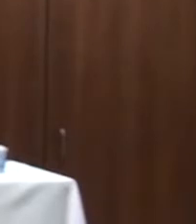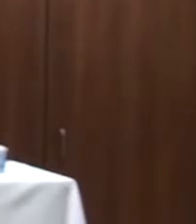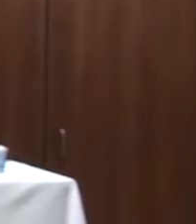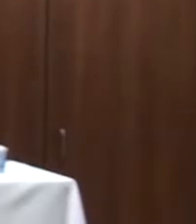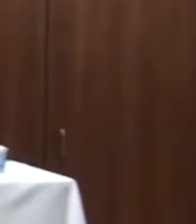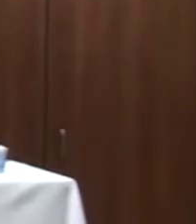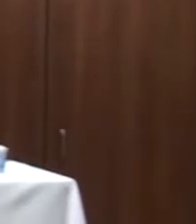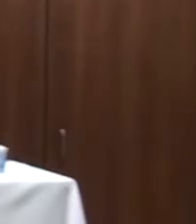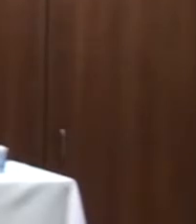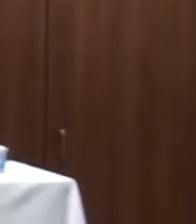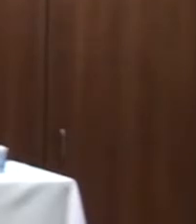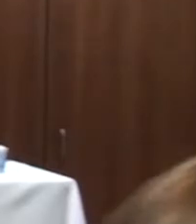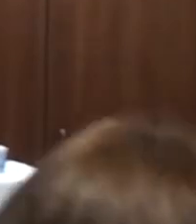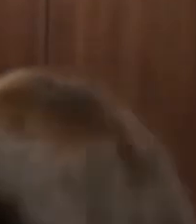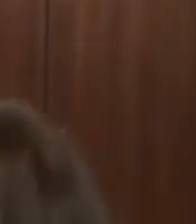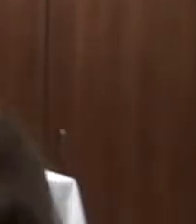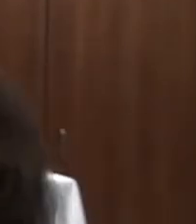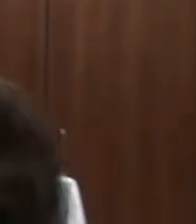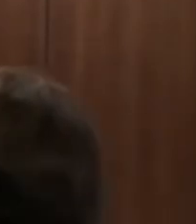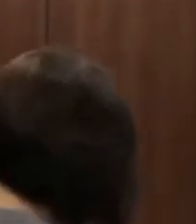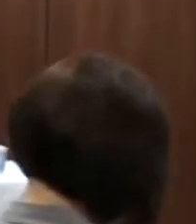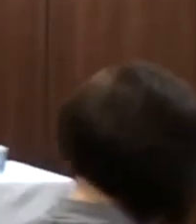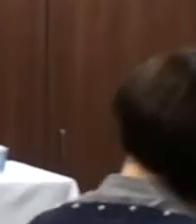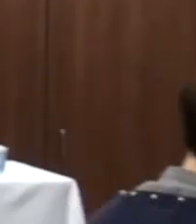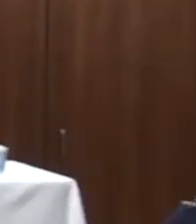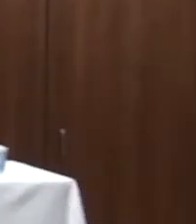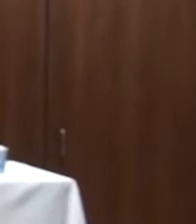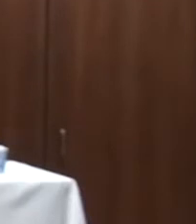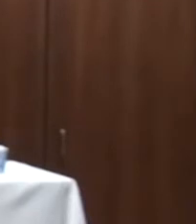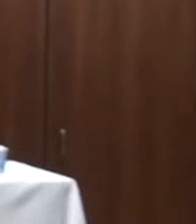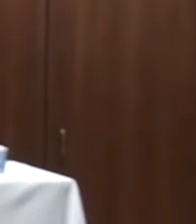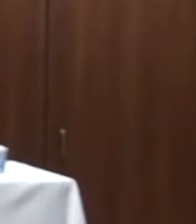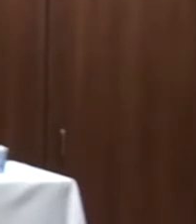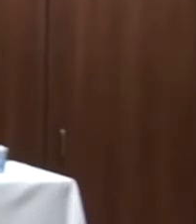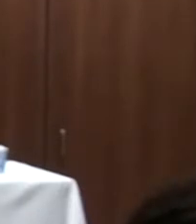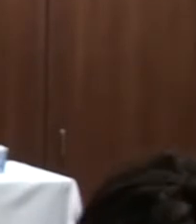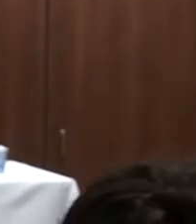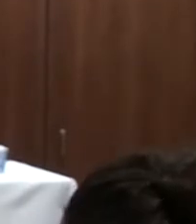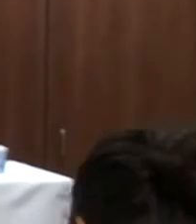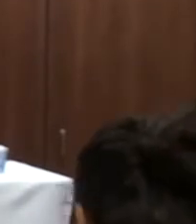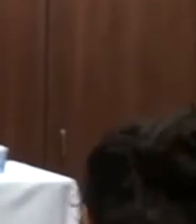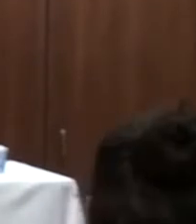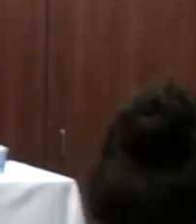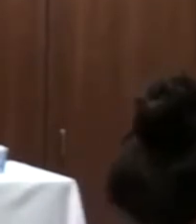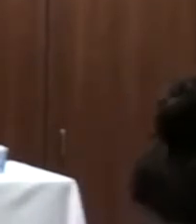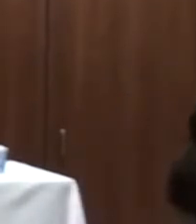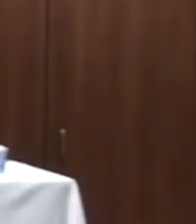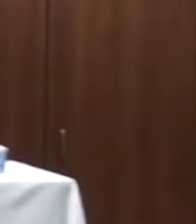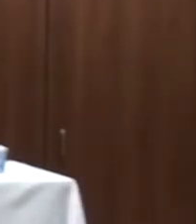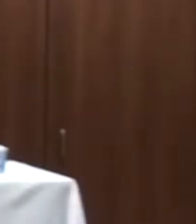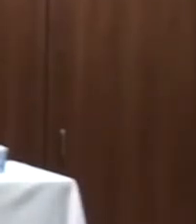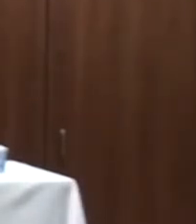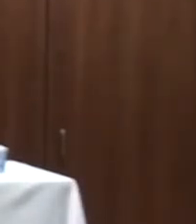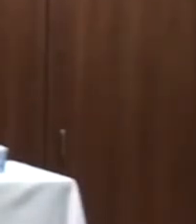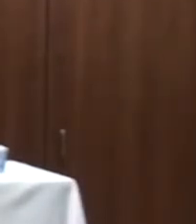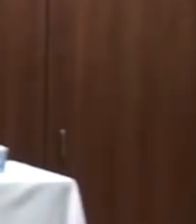me acompanharem aqui, para que a gente possa expor um pouco o relatório, se o telão descer.